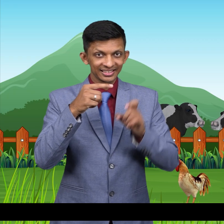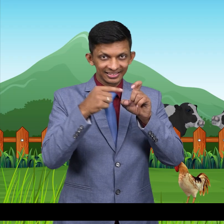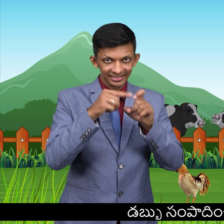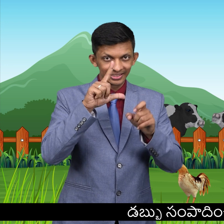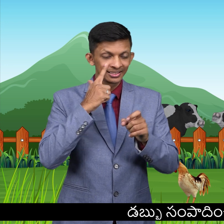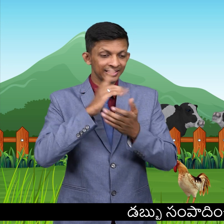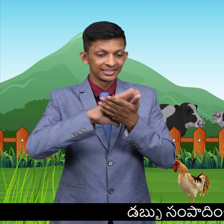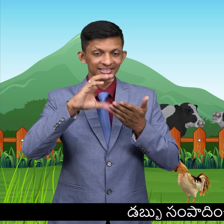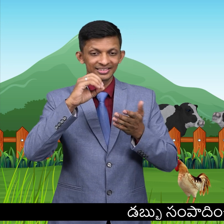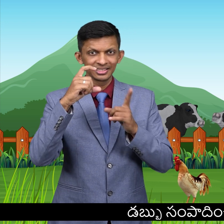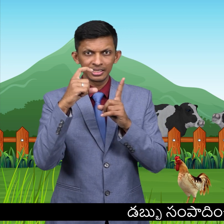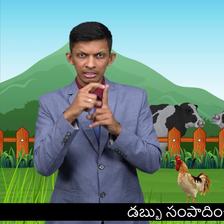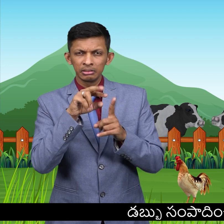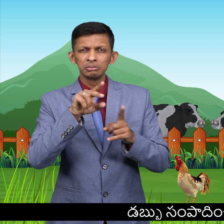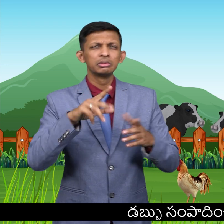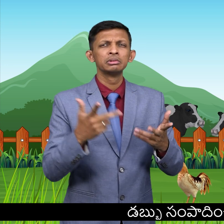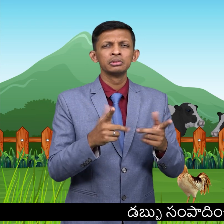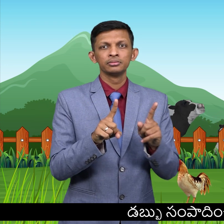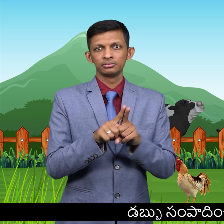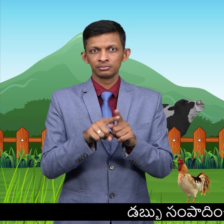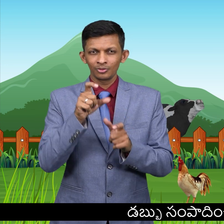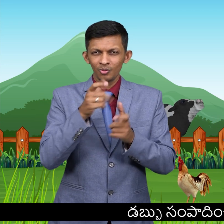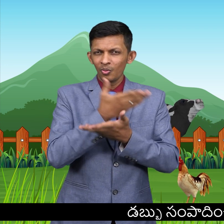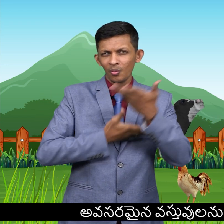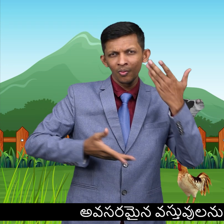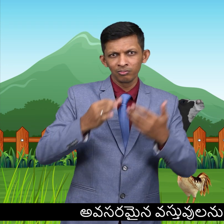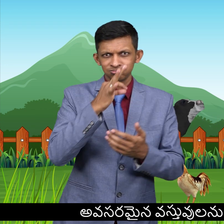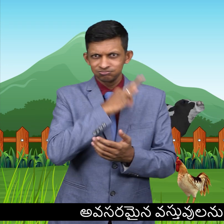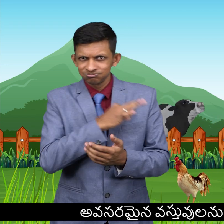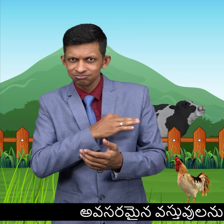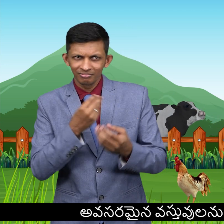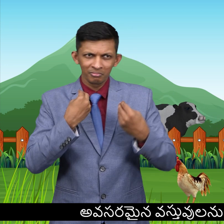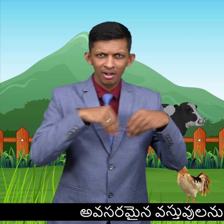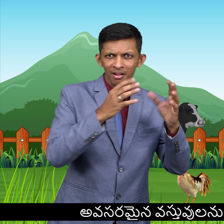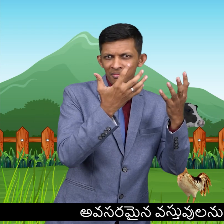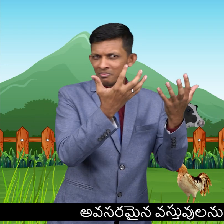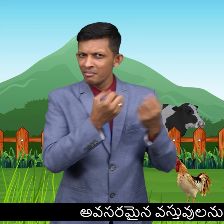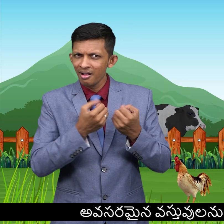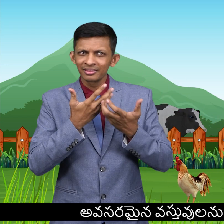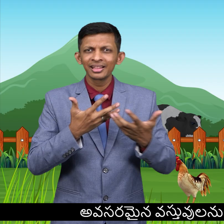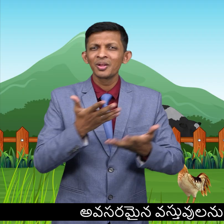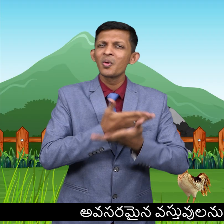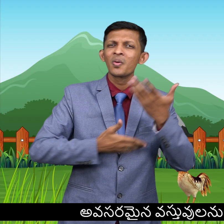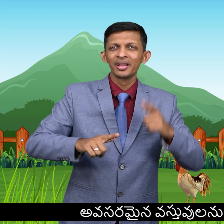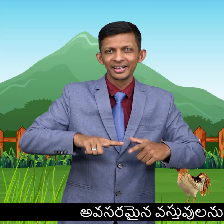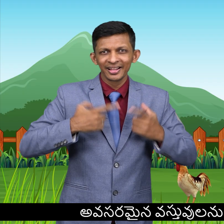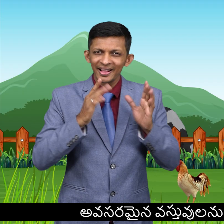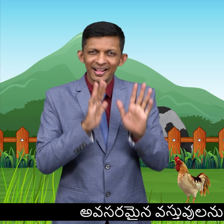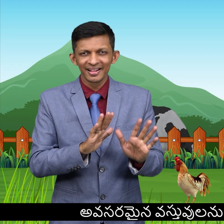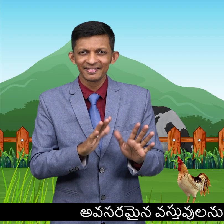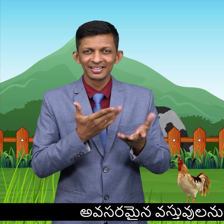జీవనోపాధి: డబ్బు సంపాదించడానికి మరియు జీవించడానికి అవసరమైన వస్తువులను కొనుగోలు